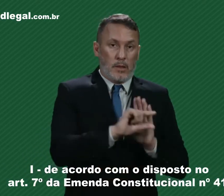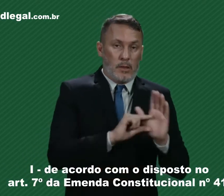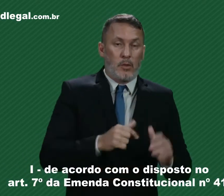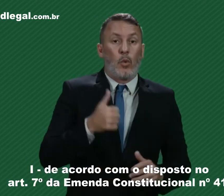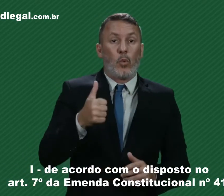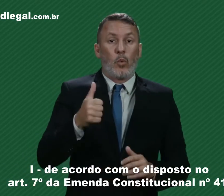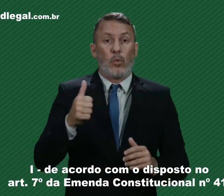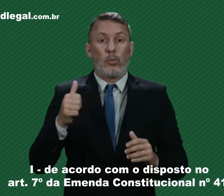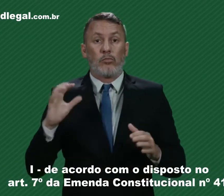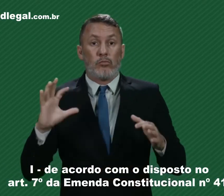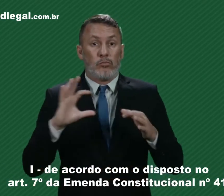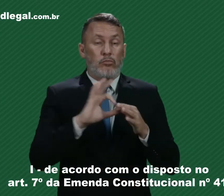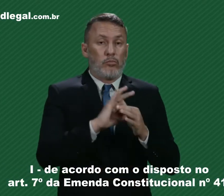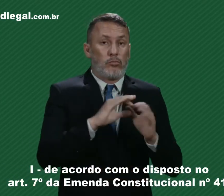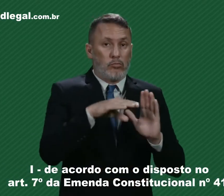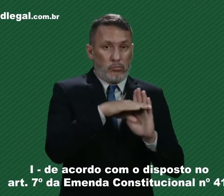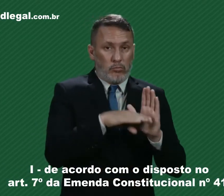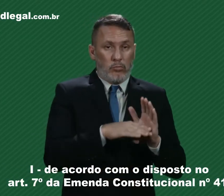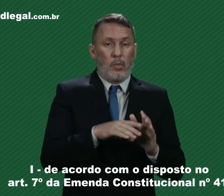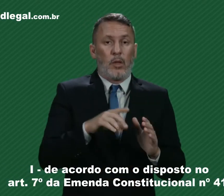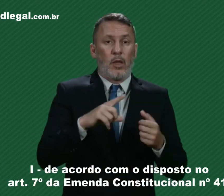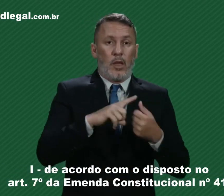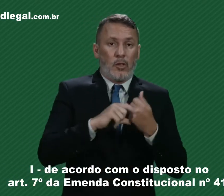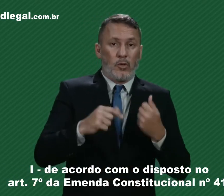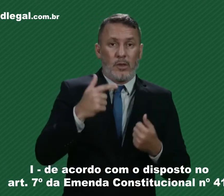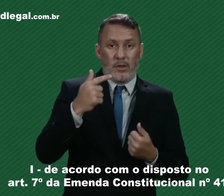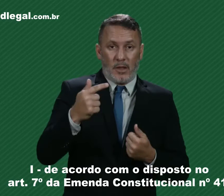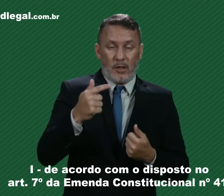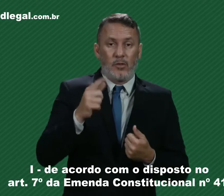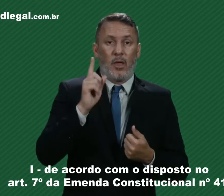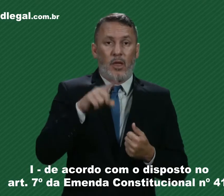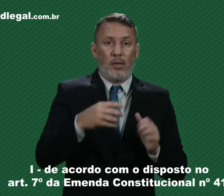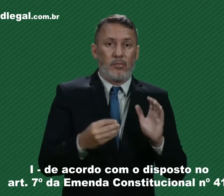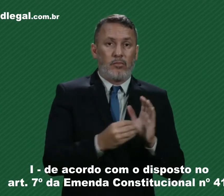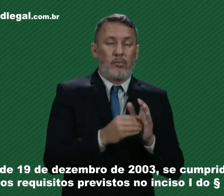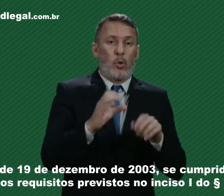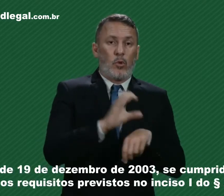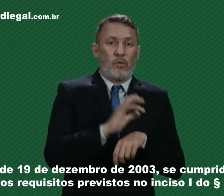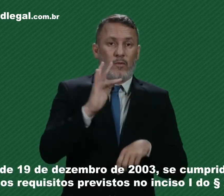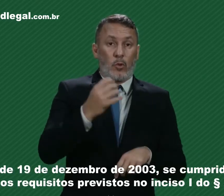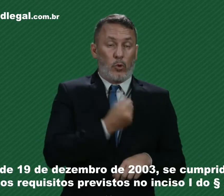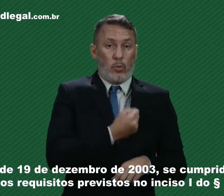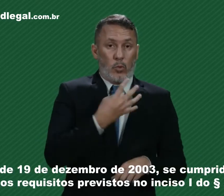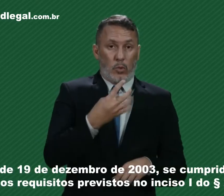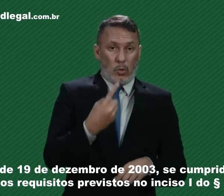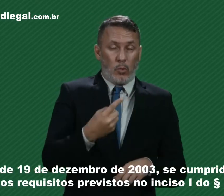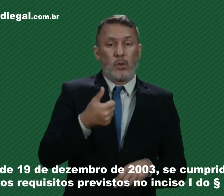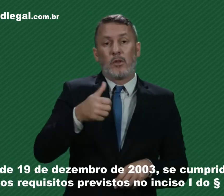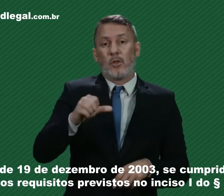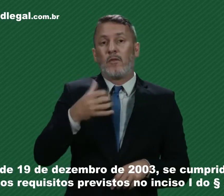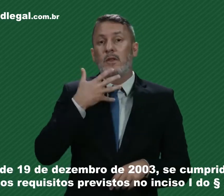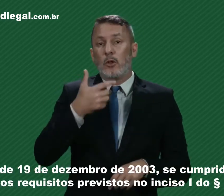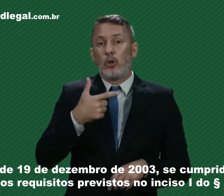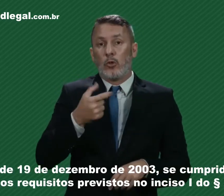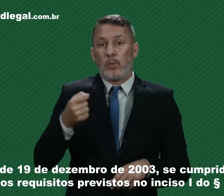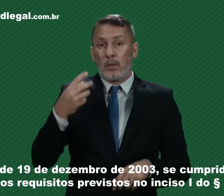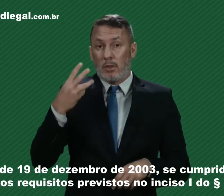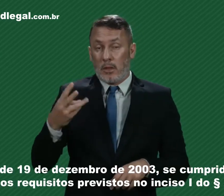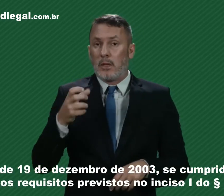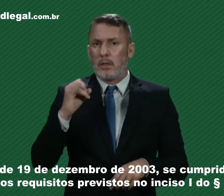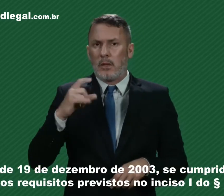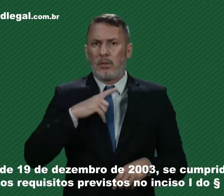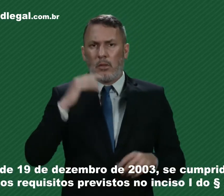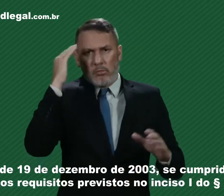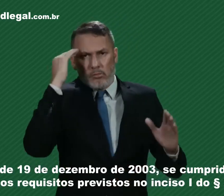De acordo com o disposto no artigo 7º da Emenda Constitucional número 41, de 19 de dezembro de 2003,